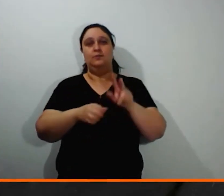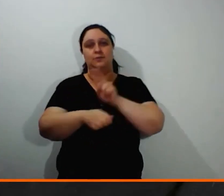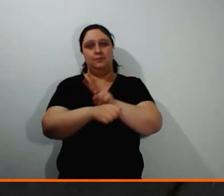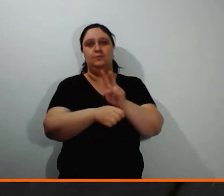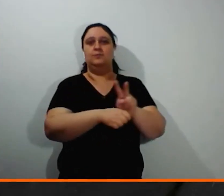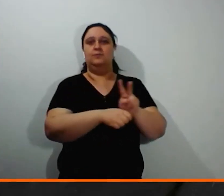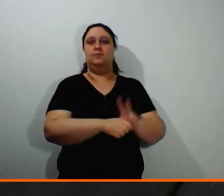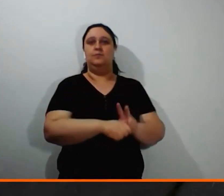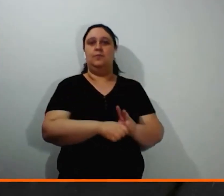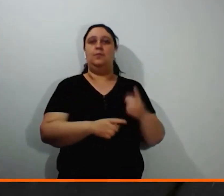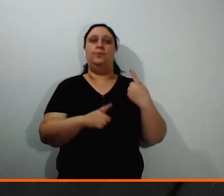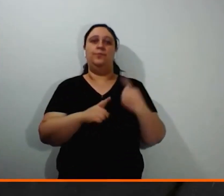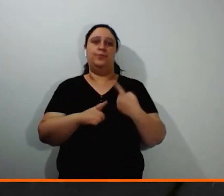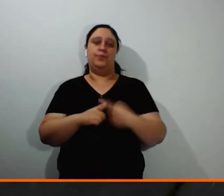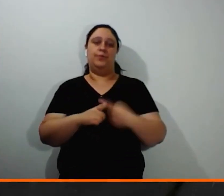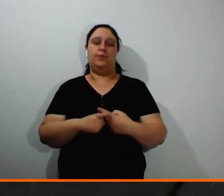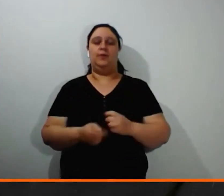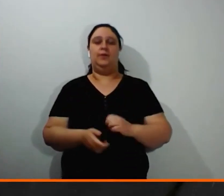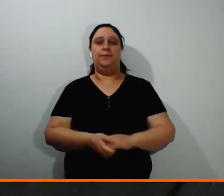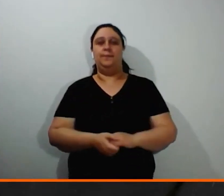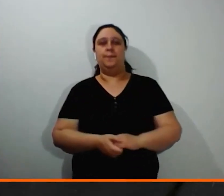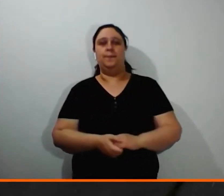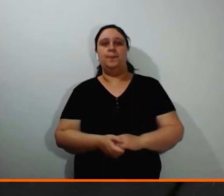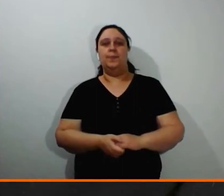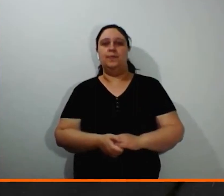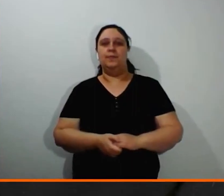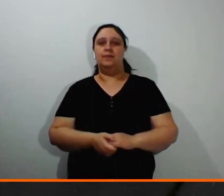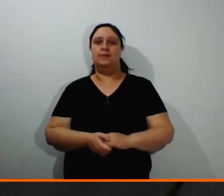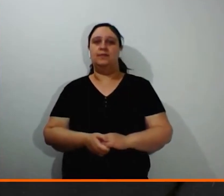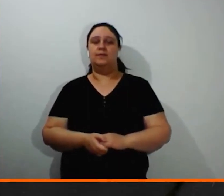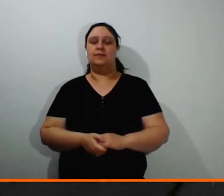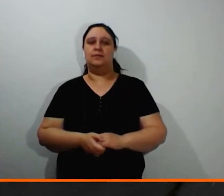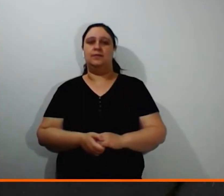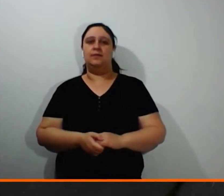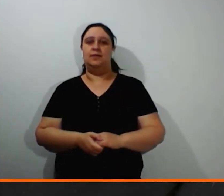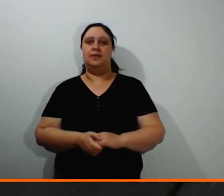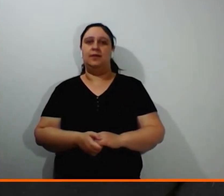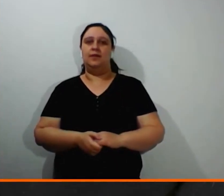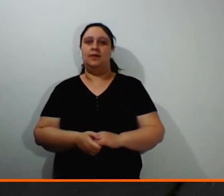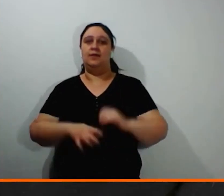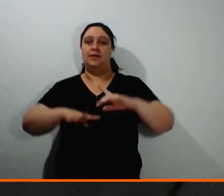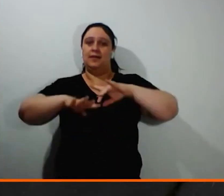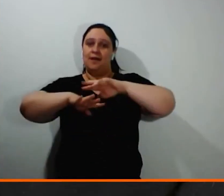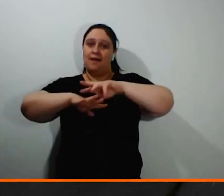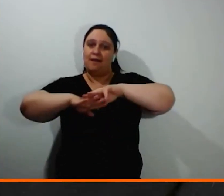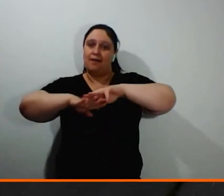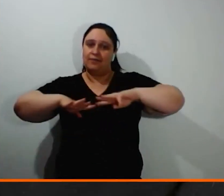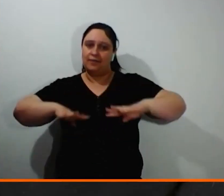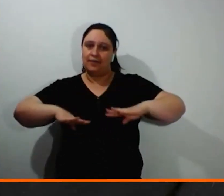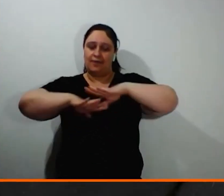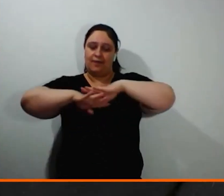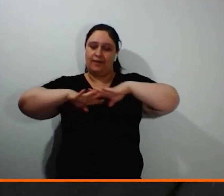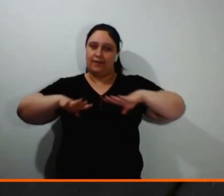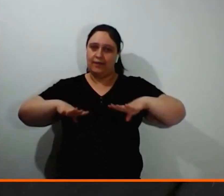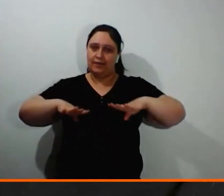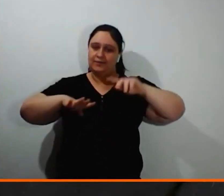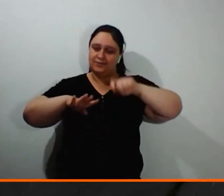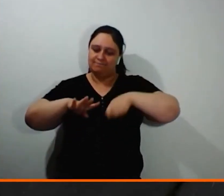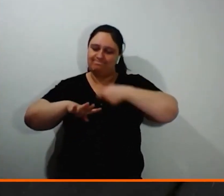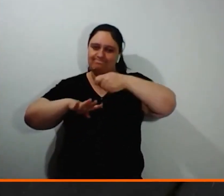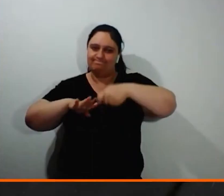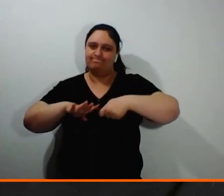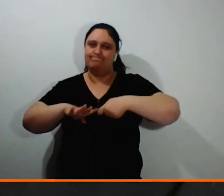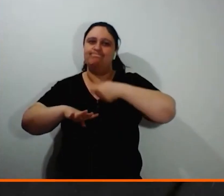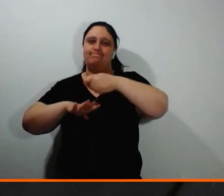seu ministério é de remendar as redes, remendador, né? Então vamos ver,